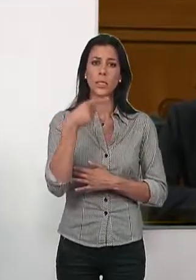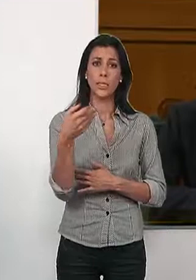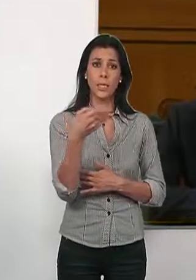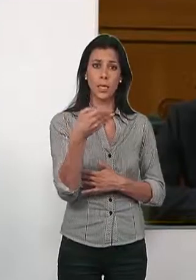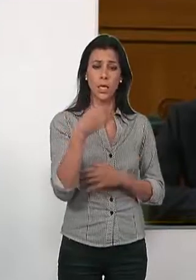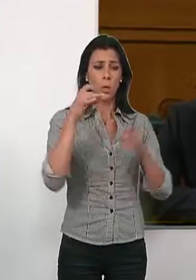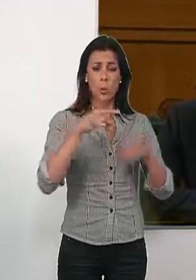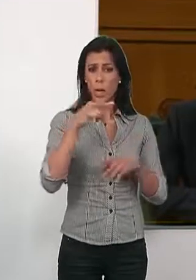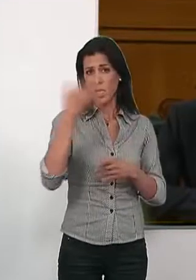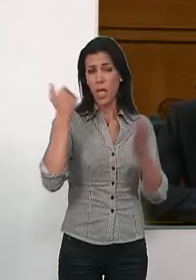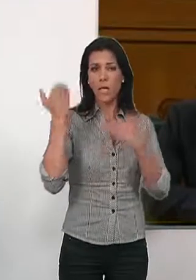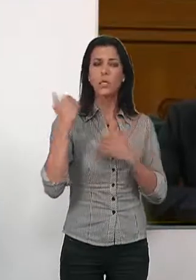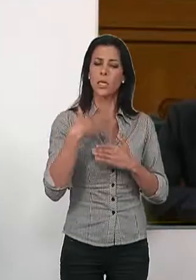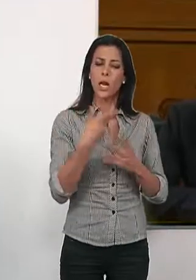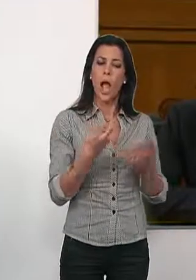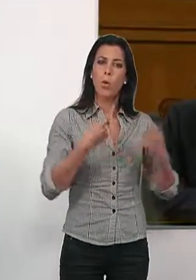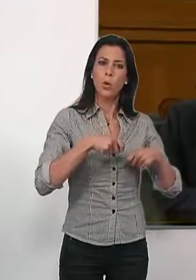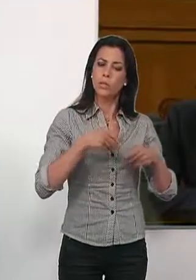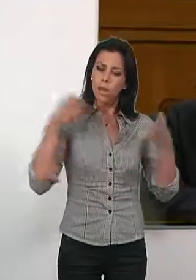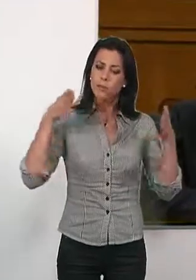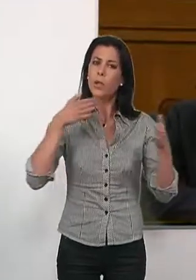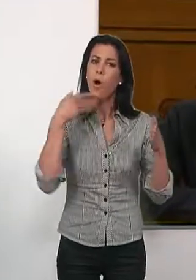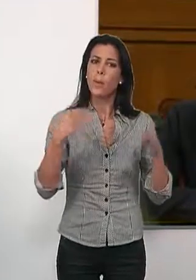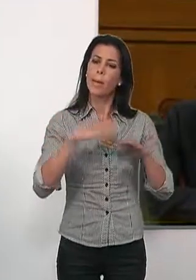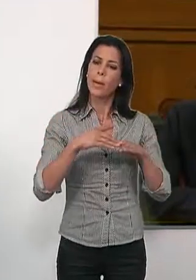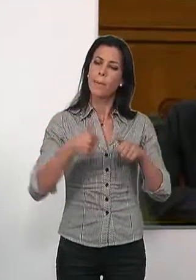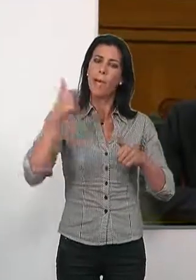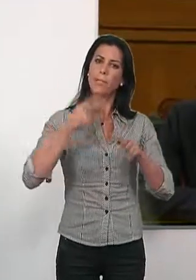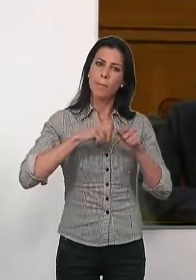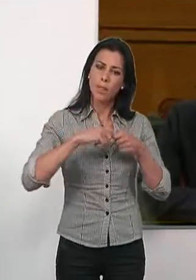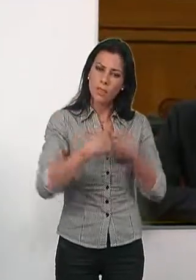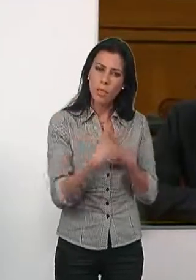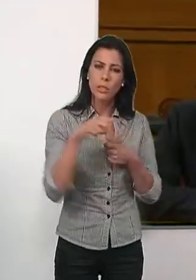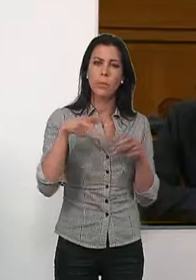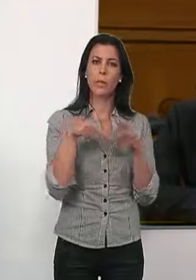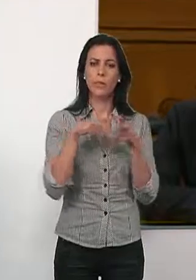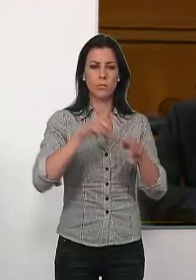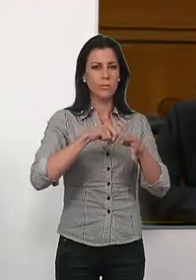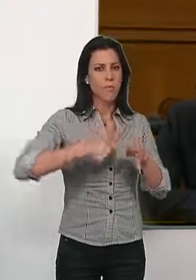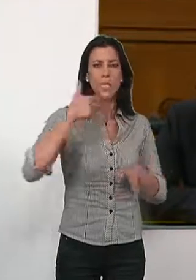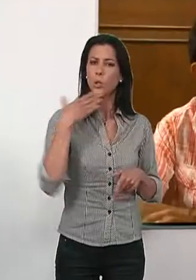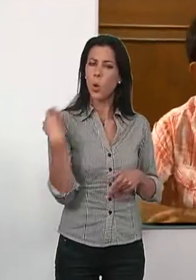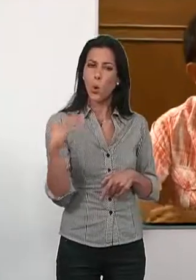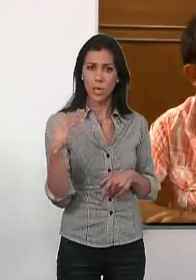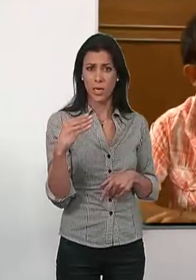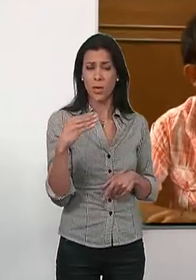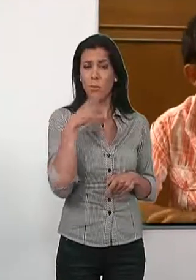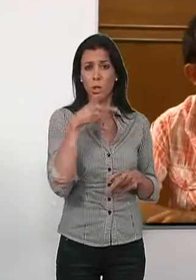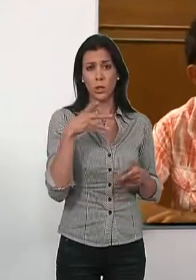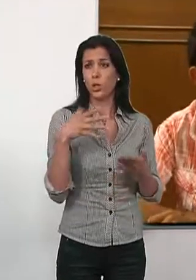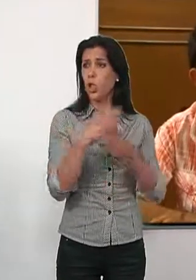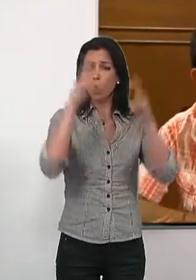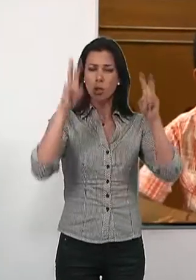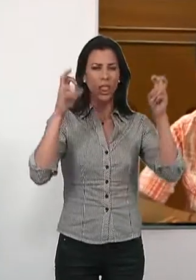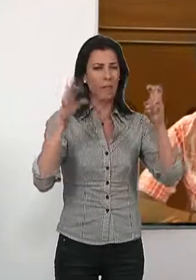subrayaba que como en ediciones anteriores se apuesta por los jóvenes con la participación de agrupaciones de carácter juvenil